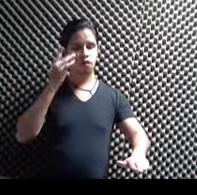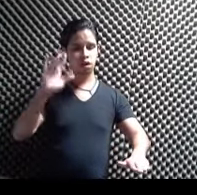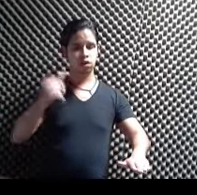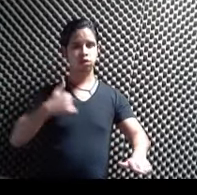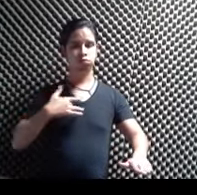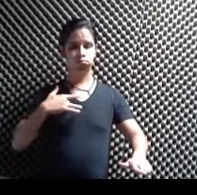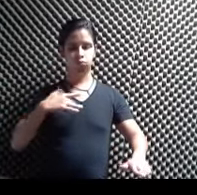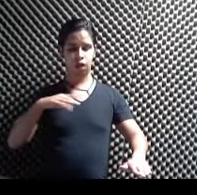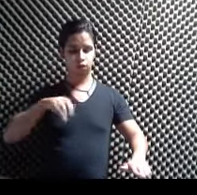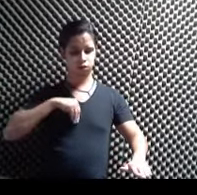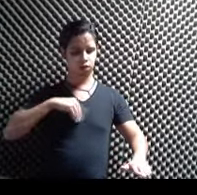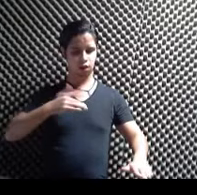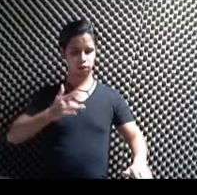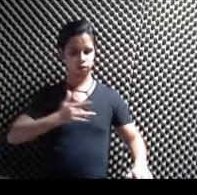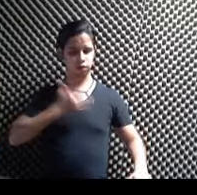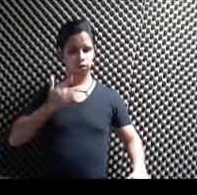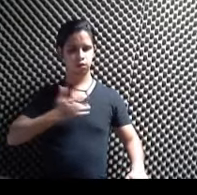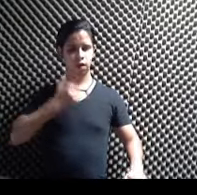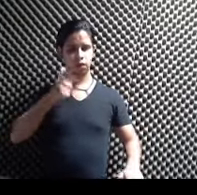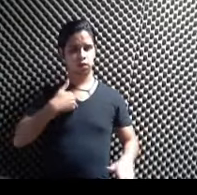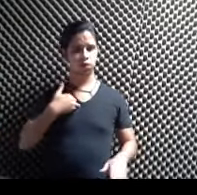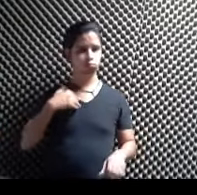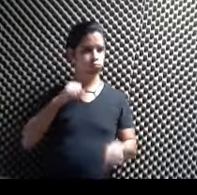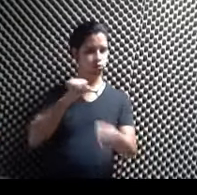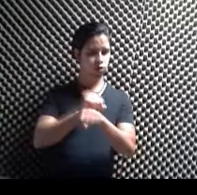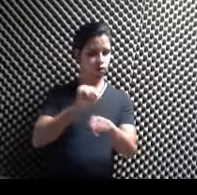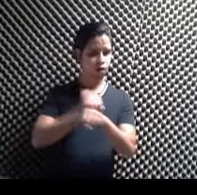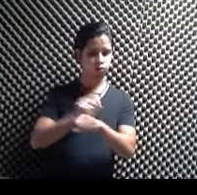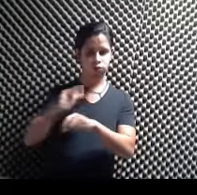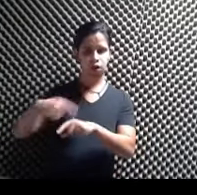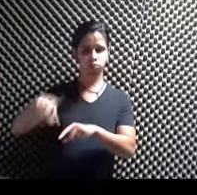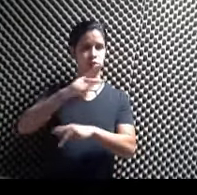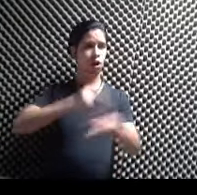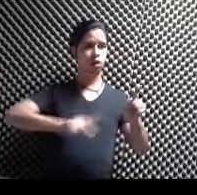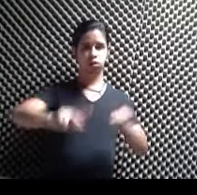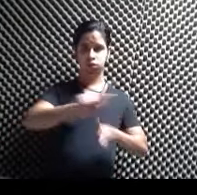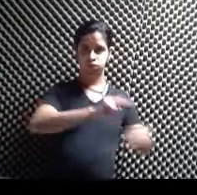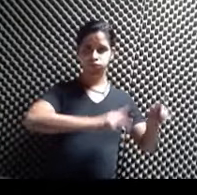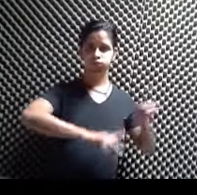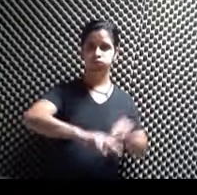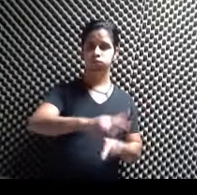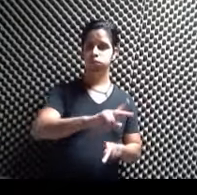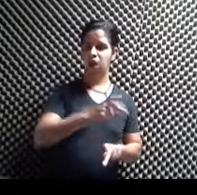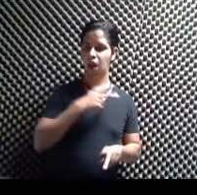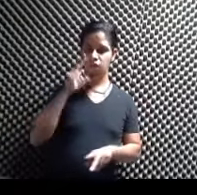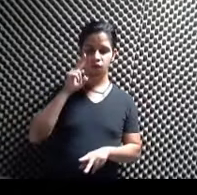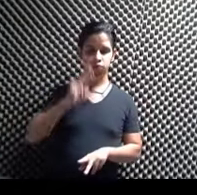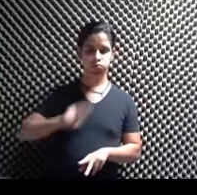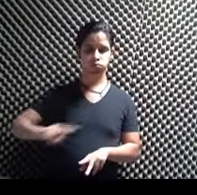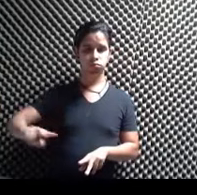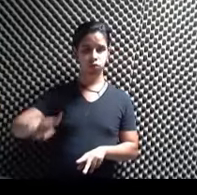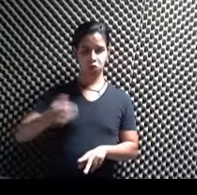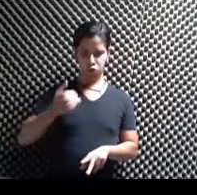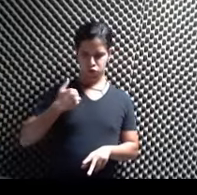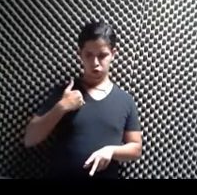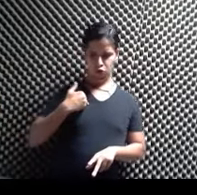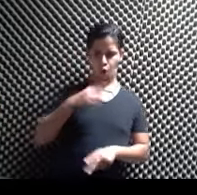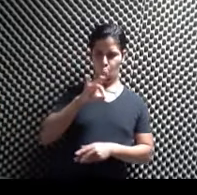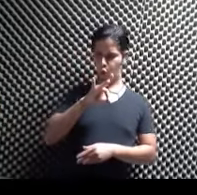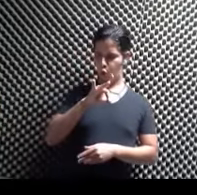sensibilidad del civismo, de ayudar al hermano, también, al que lo necesite, uh-huh, y ver, como tú dices, que... Mira, yo tengo 8 lápices